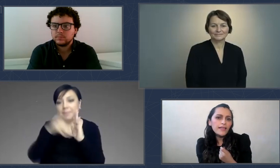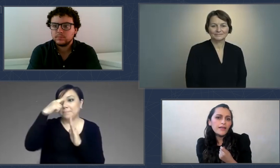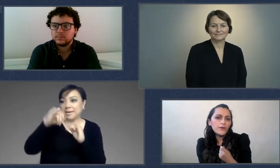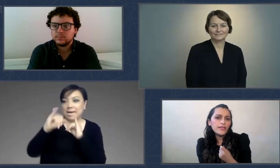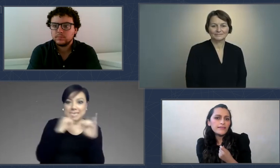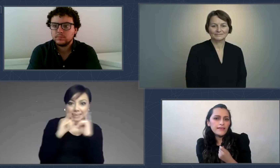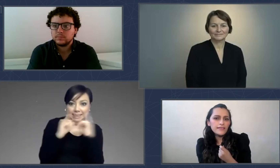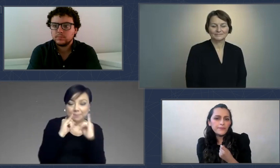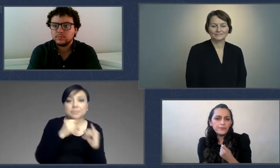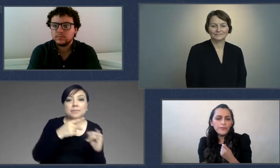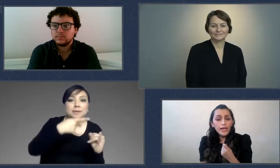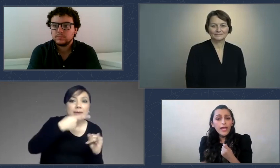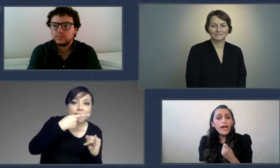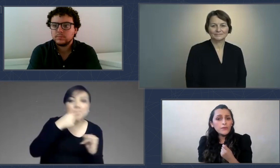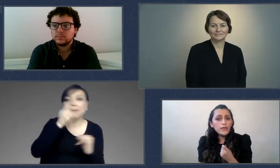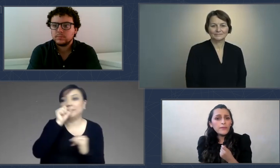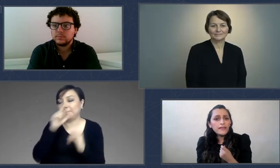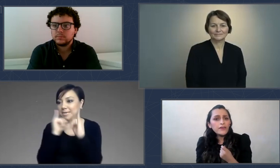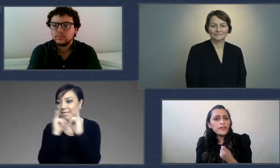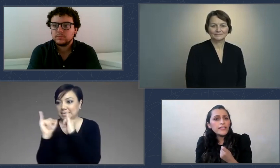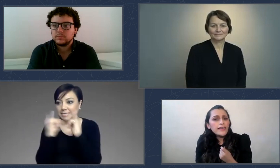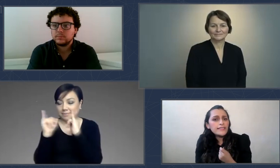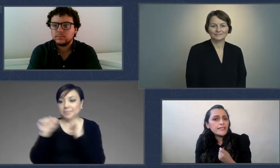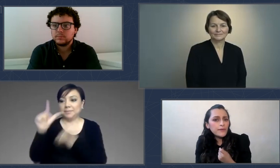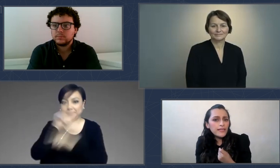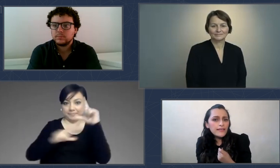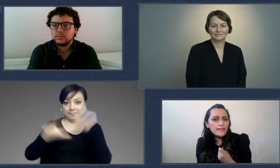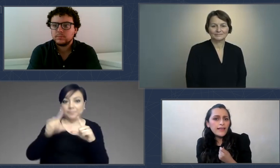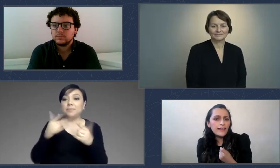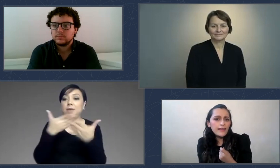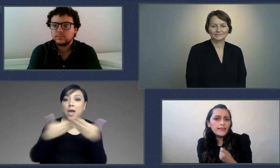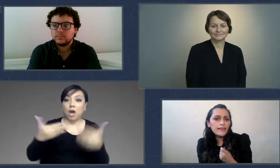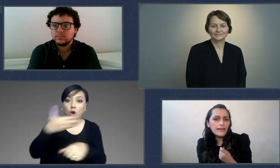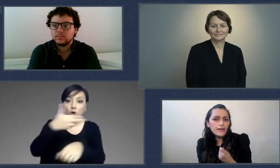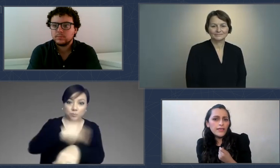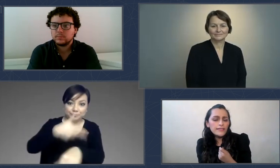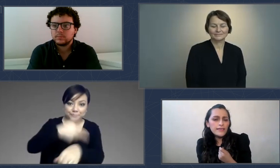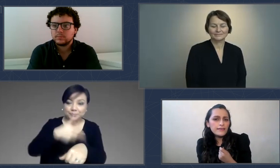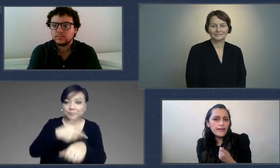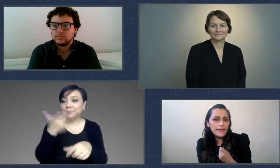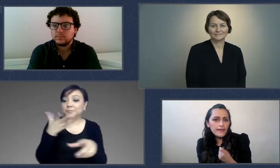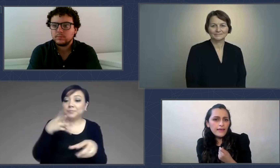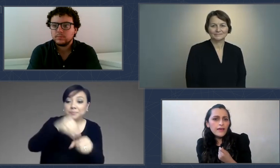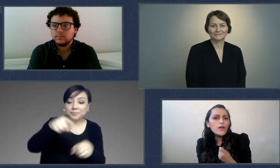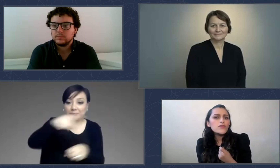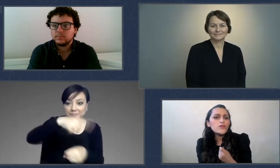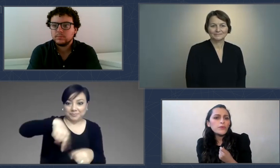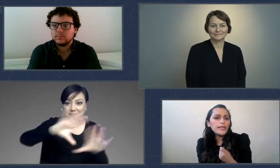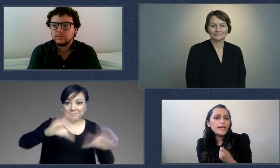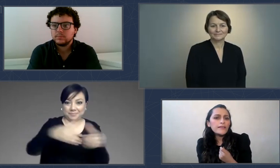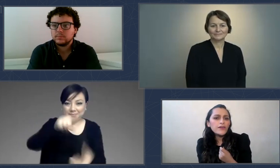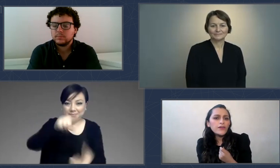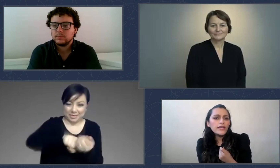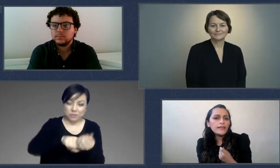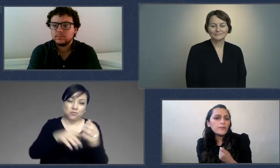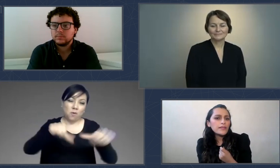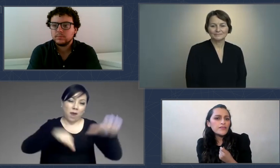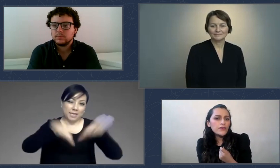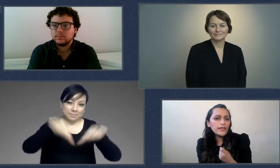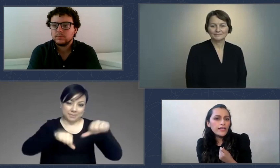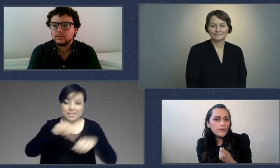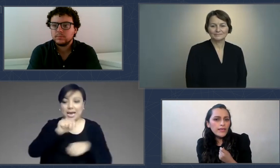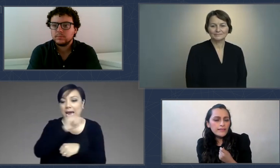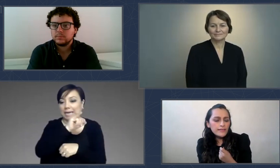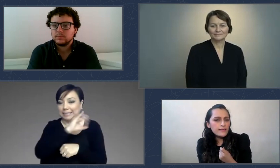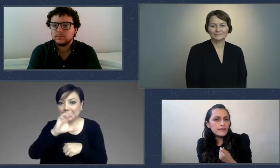y de lengua de señas. Actualmente coordina las actividades de la Red de la Lengua de Señas de AIC. Su publicación Interpretación